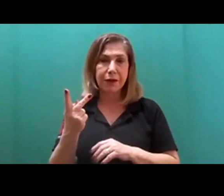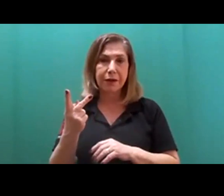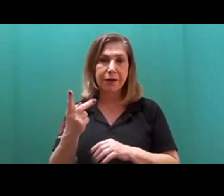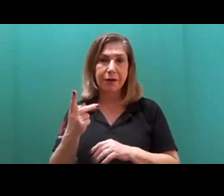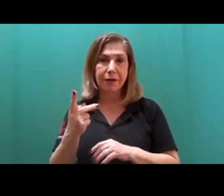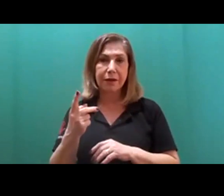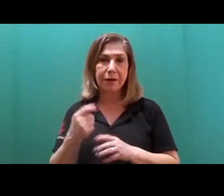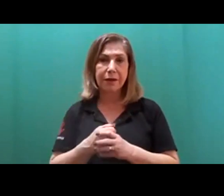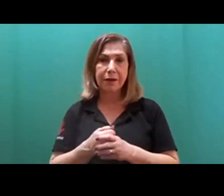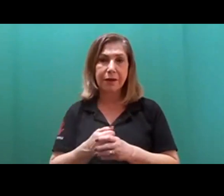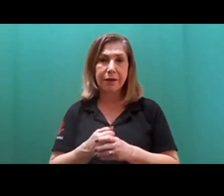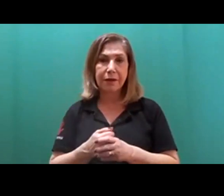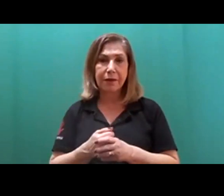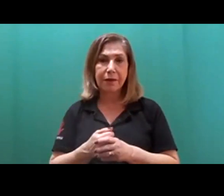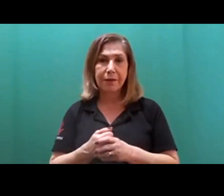cultivados